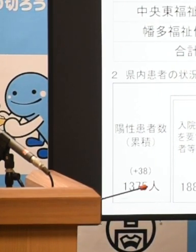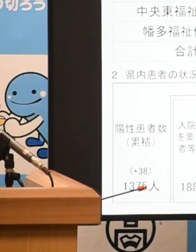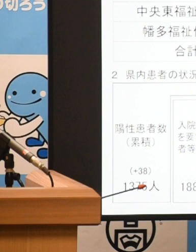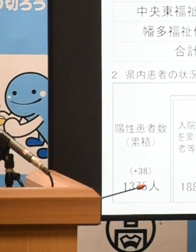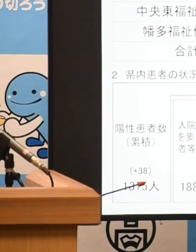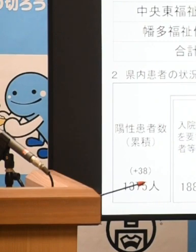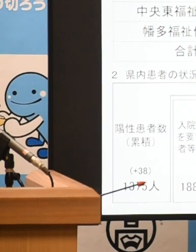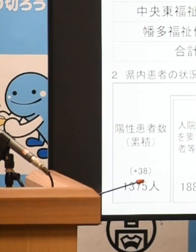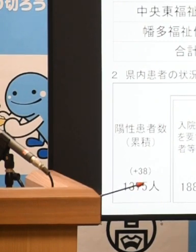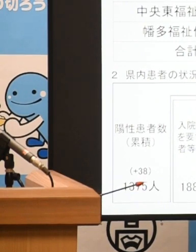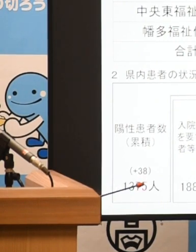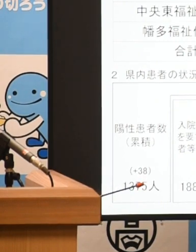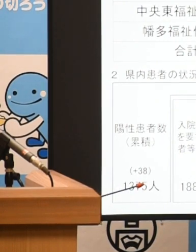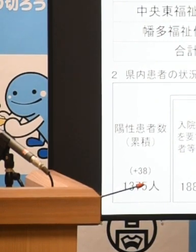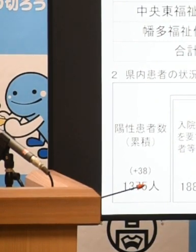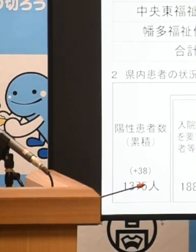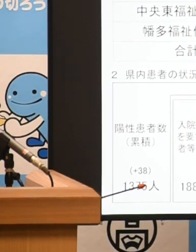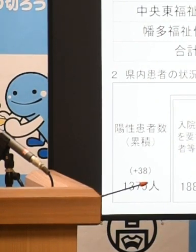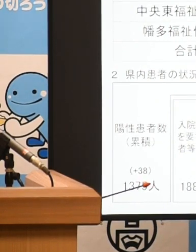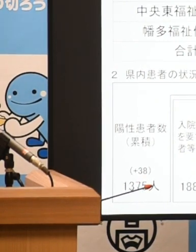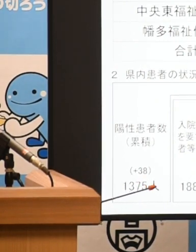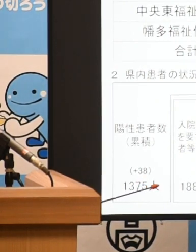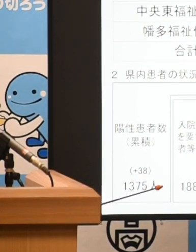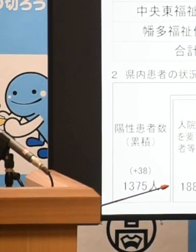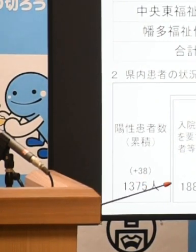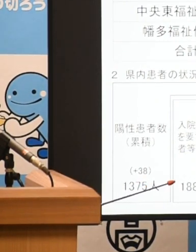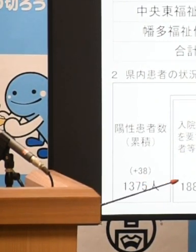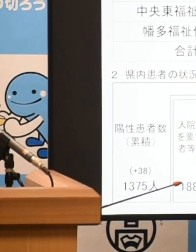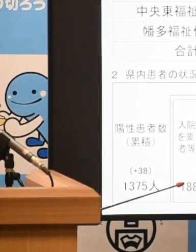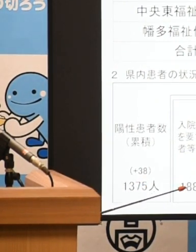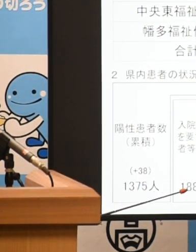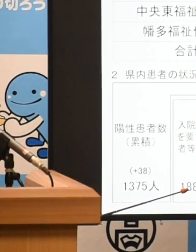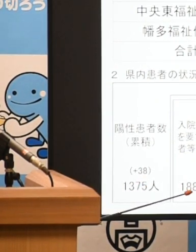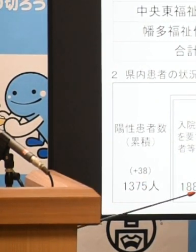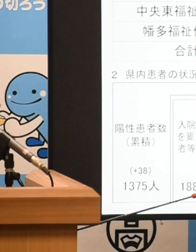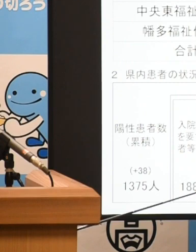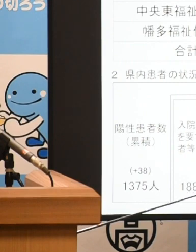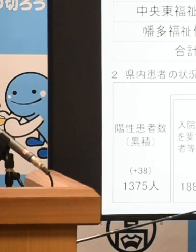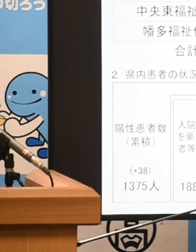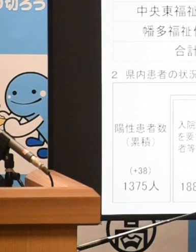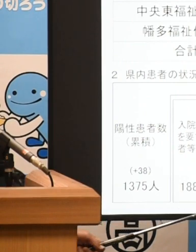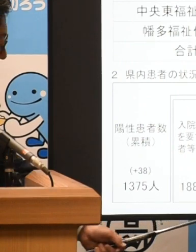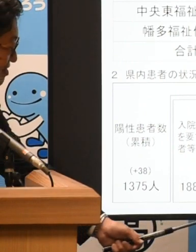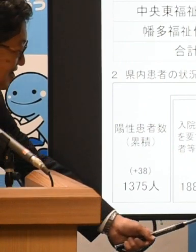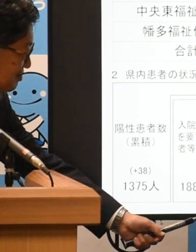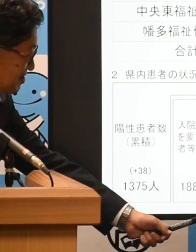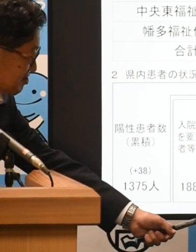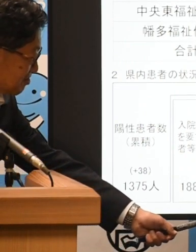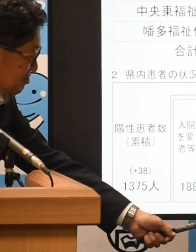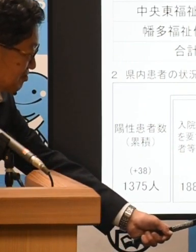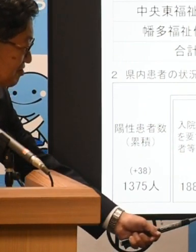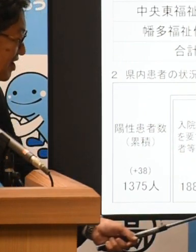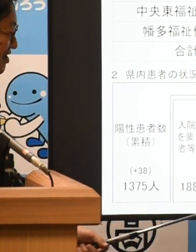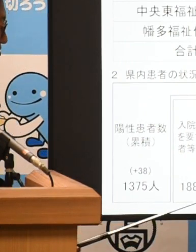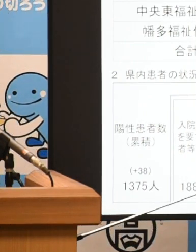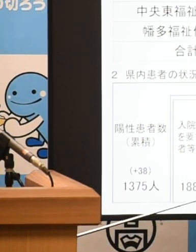38人患者数が増えましたので、入院治療を要するもの、若干15